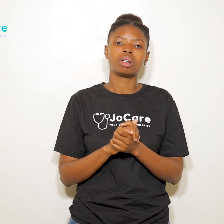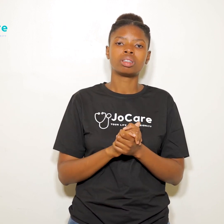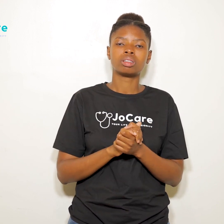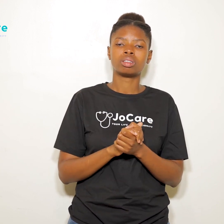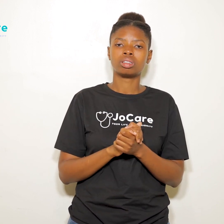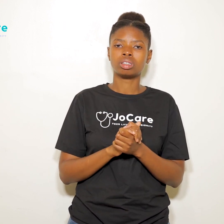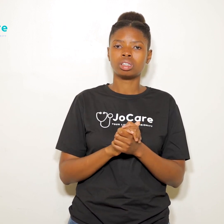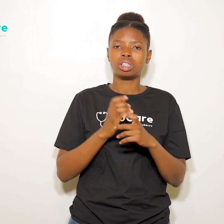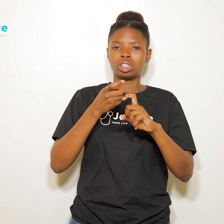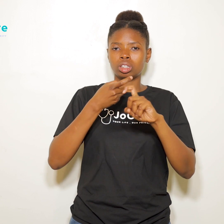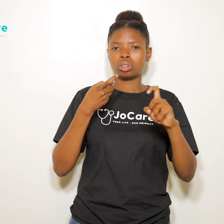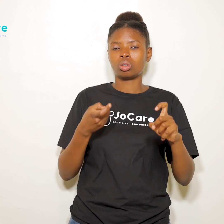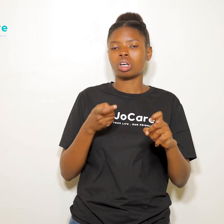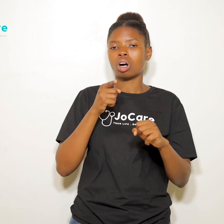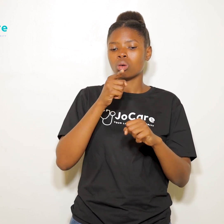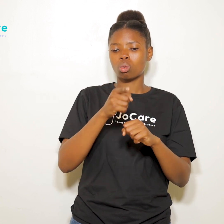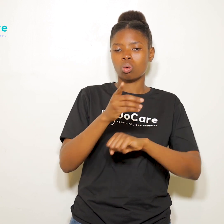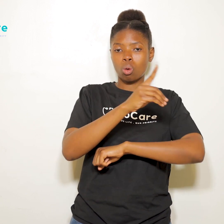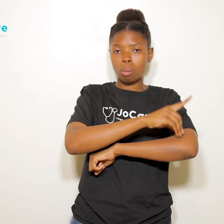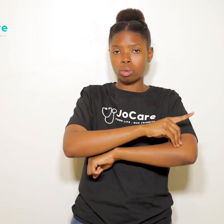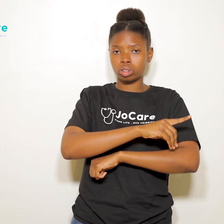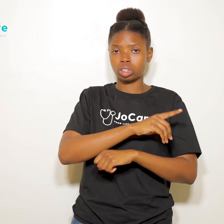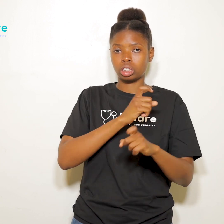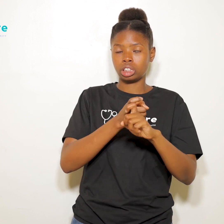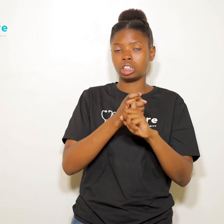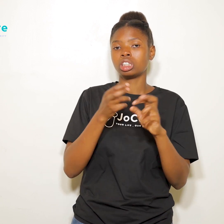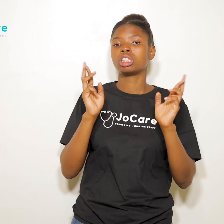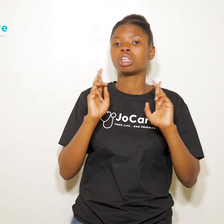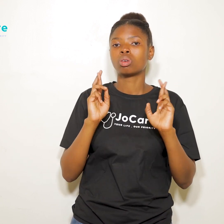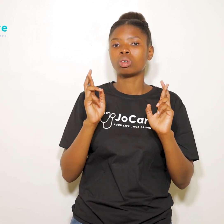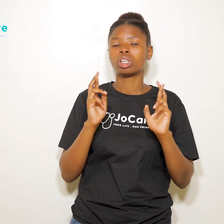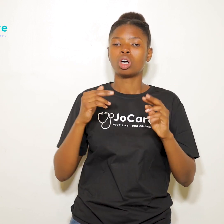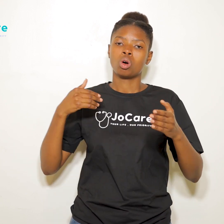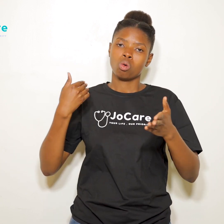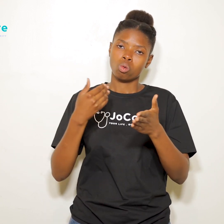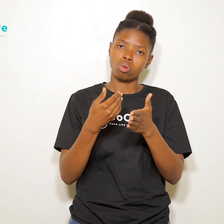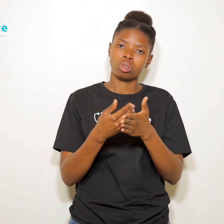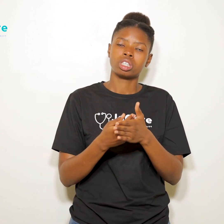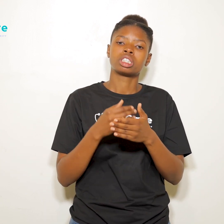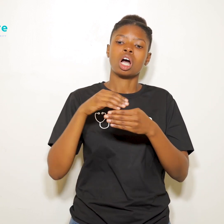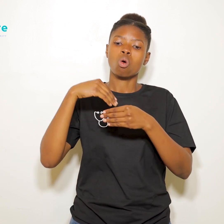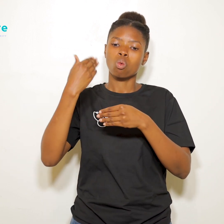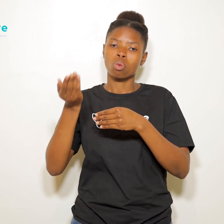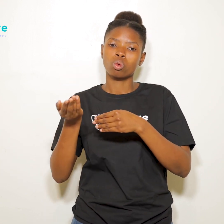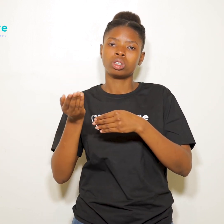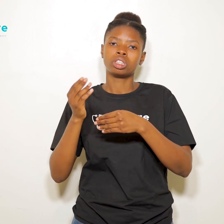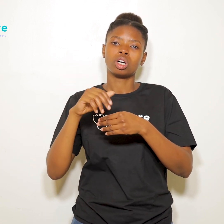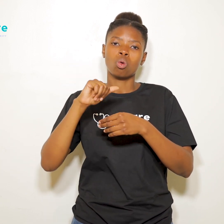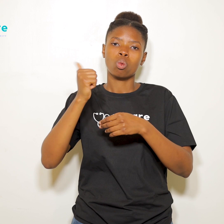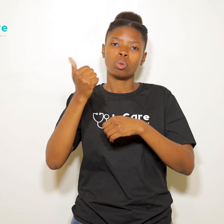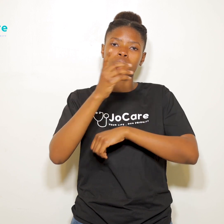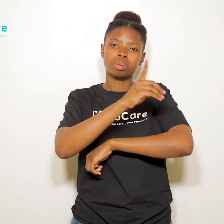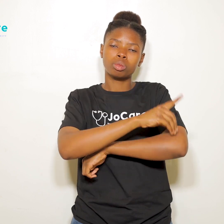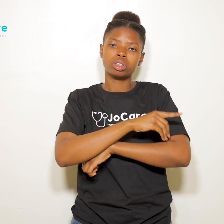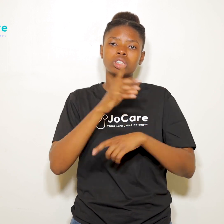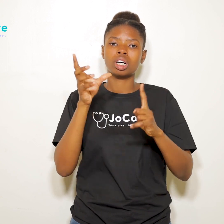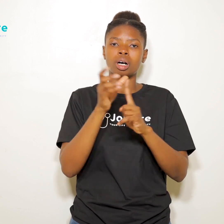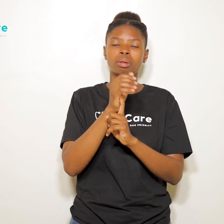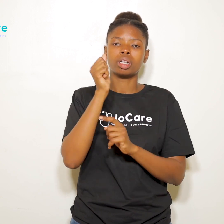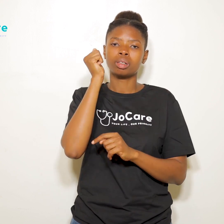ku munsi wa nyuma mbere yuko ubona indi mihango. Icyo gice akaba ari cyo cyitwa follicular phase. Follicular